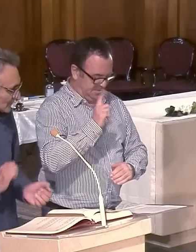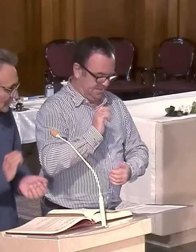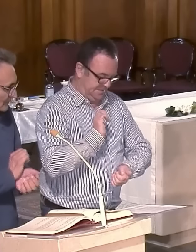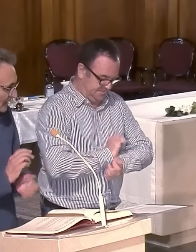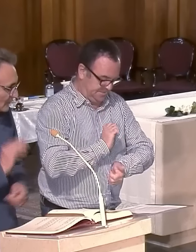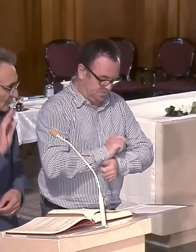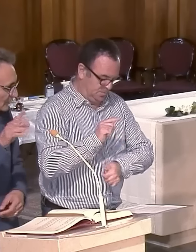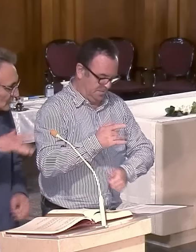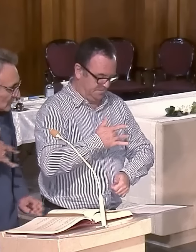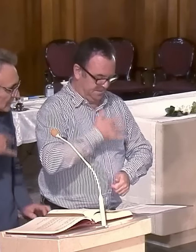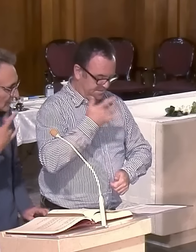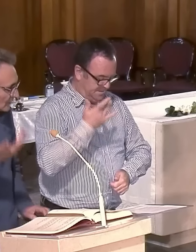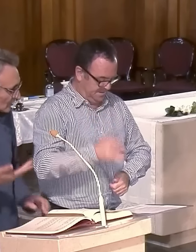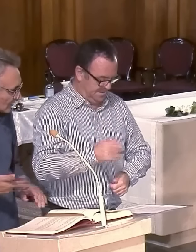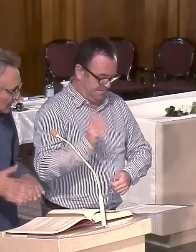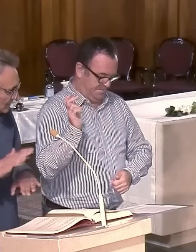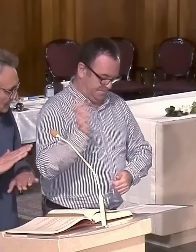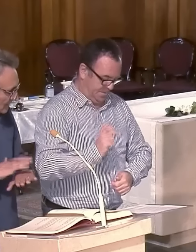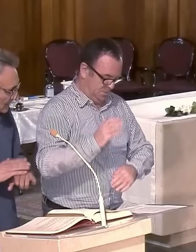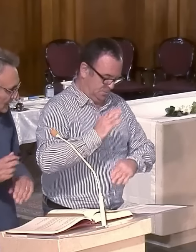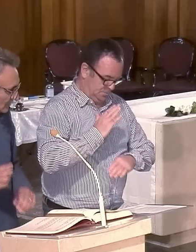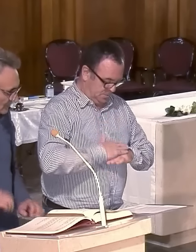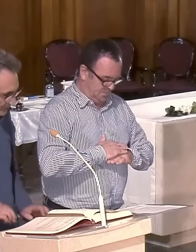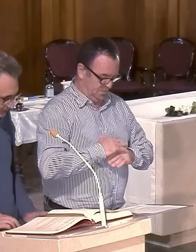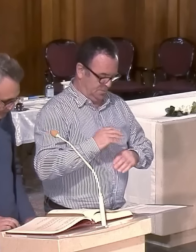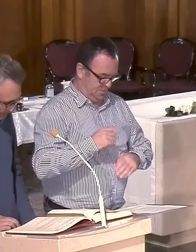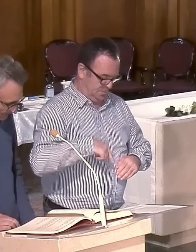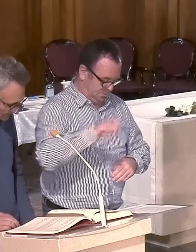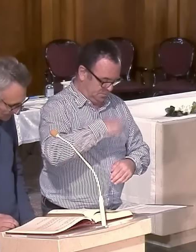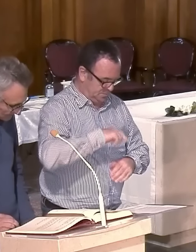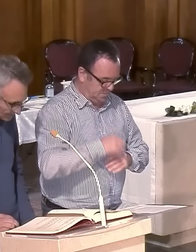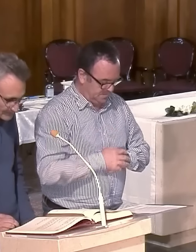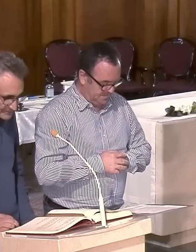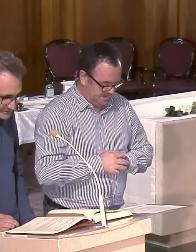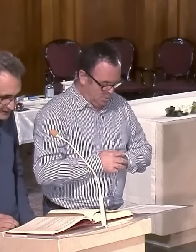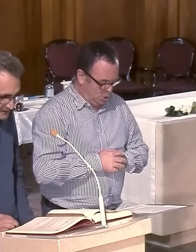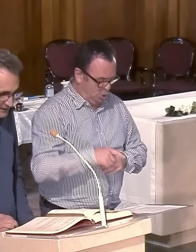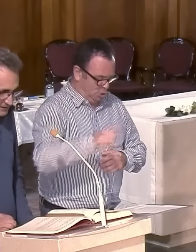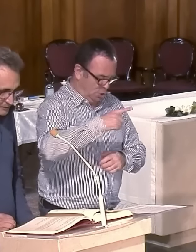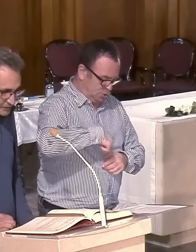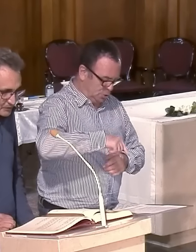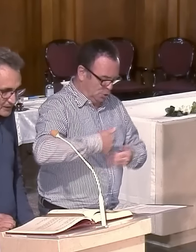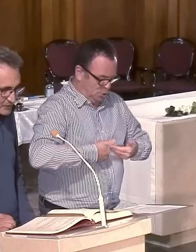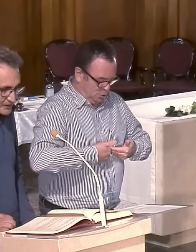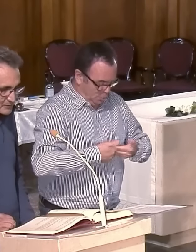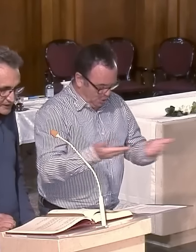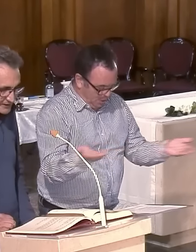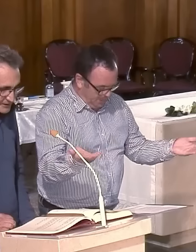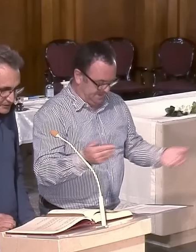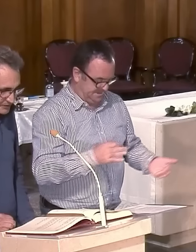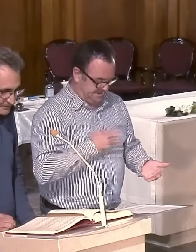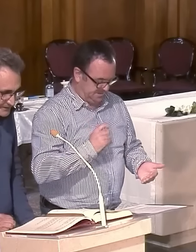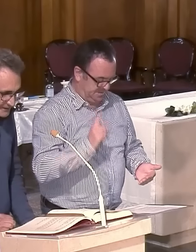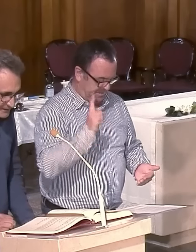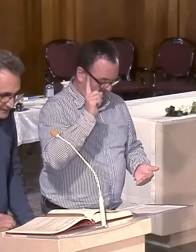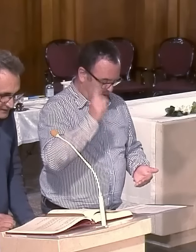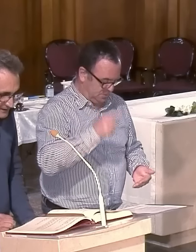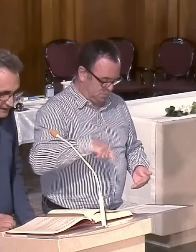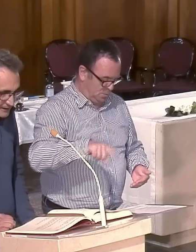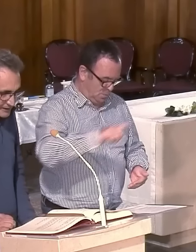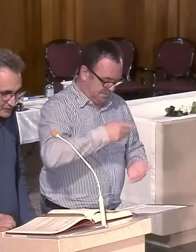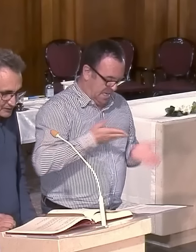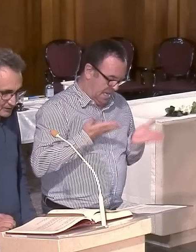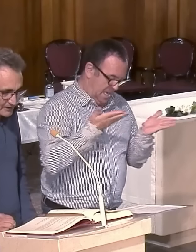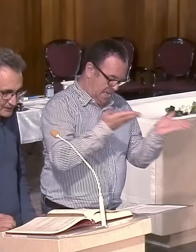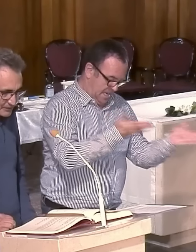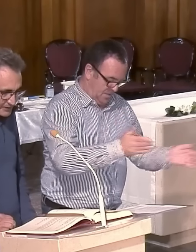Señor, esperamos que tu misericordia venga sobre nosotros. Nosotros aguardamos al Señor. Él